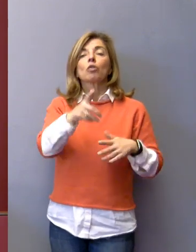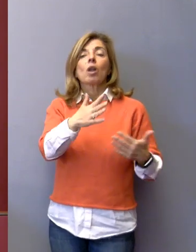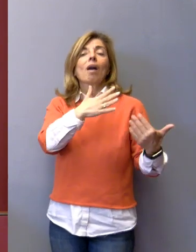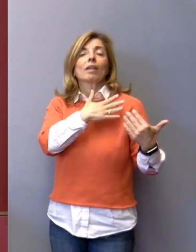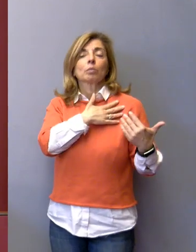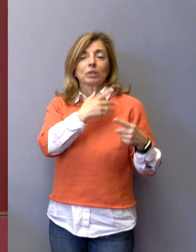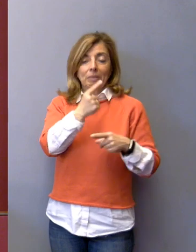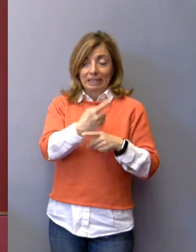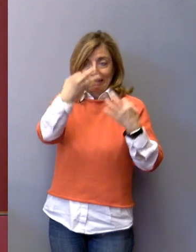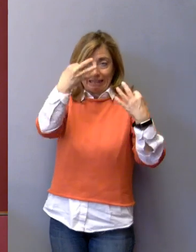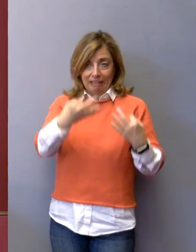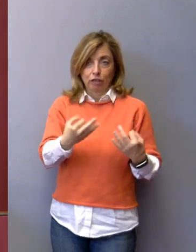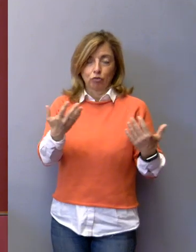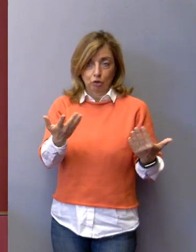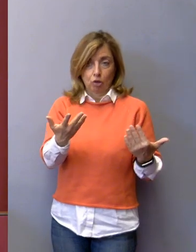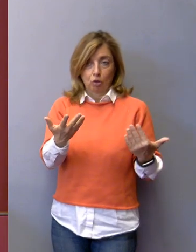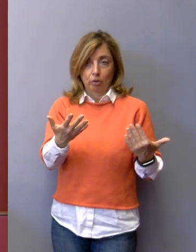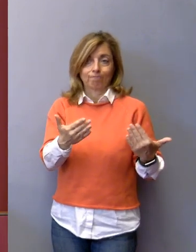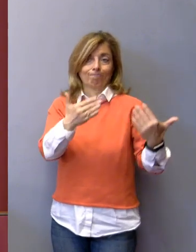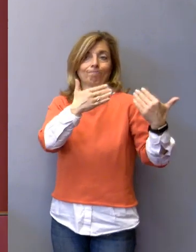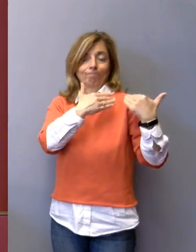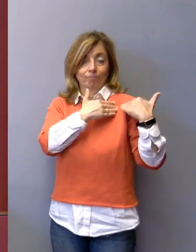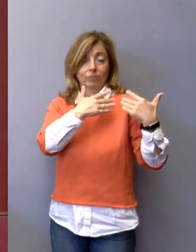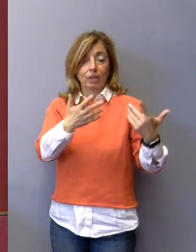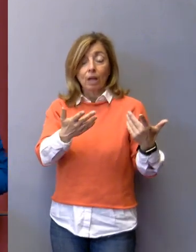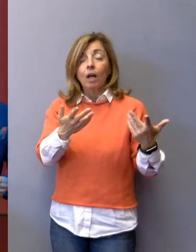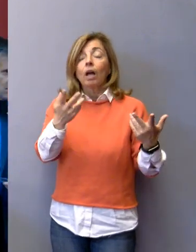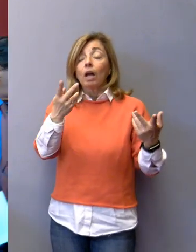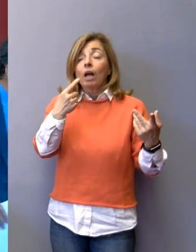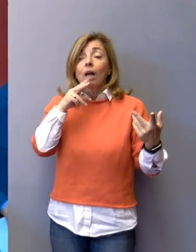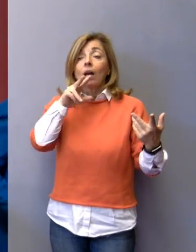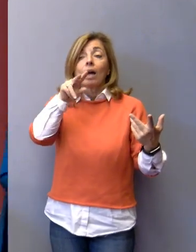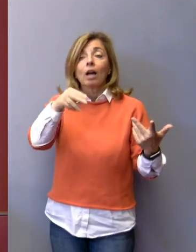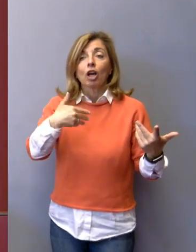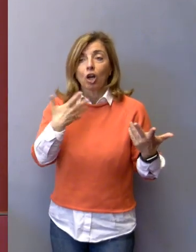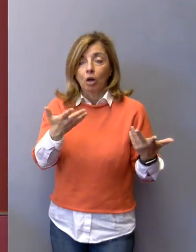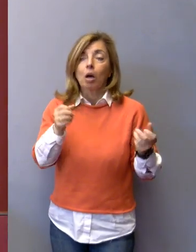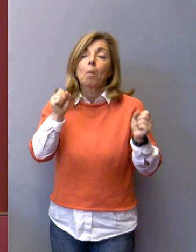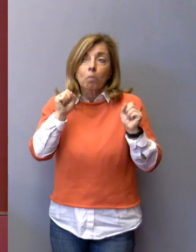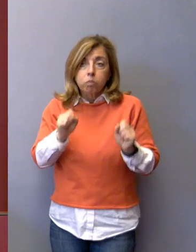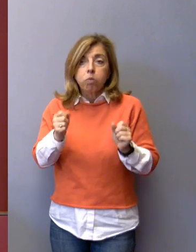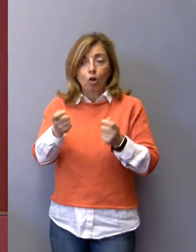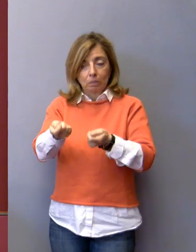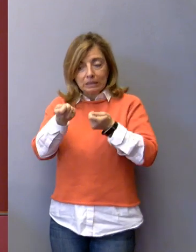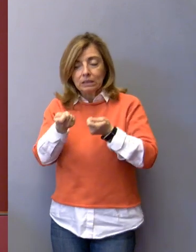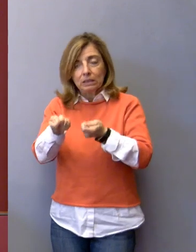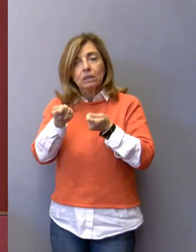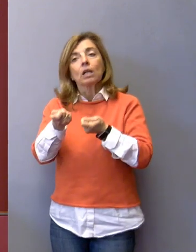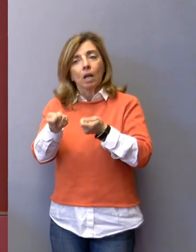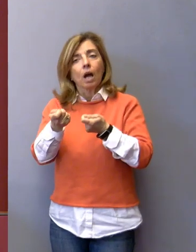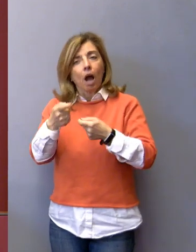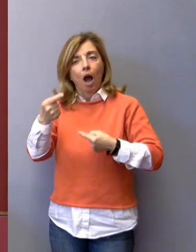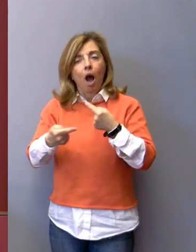dirle che è certamente cercheremo di aumentare il livello di pressione perché è un'opera assolutamente fondamentale